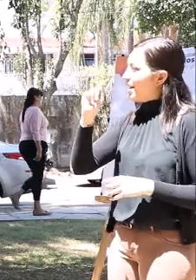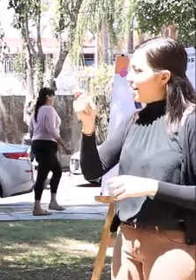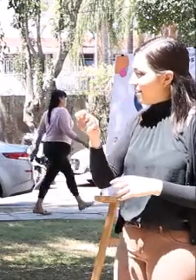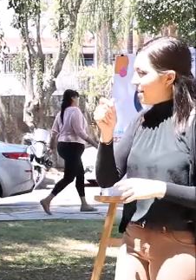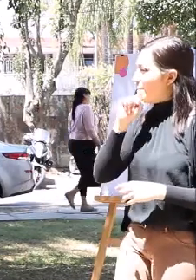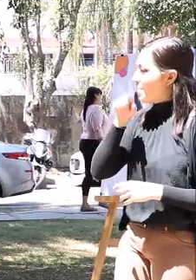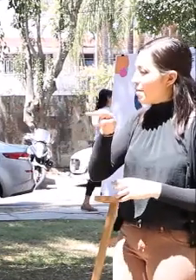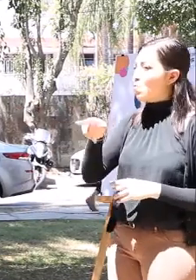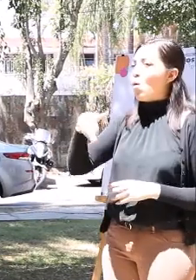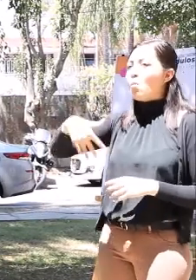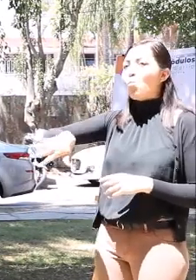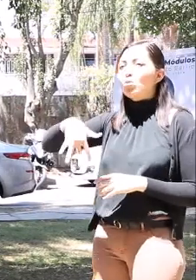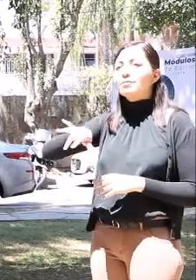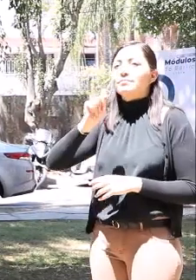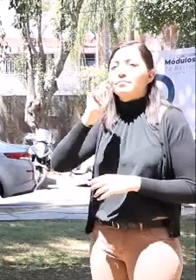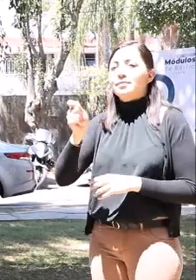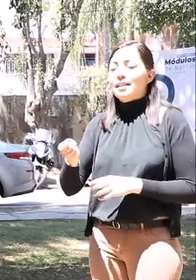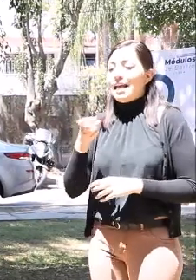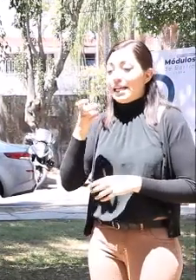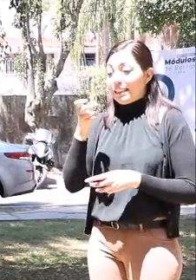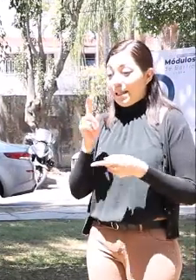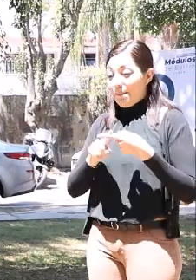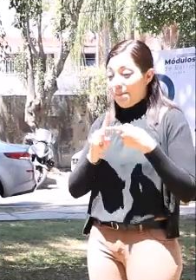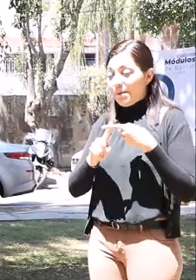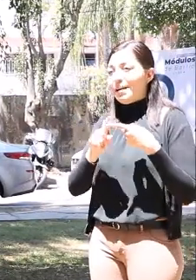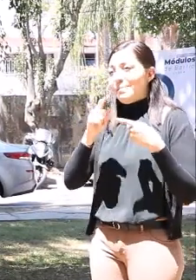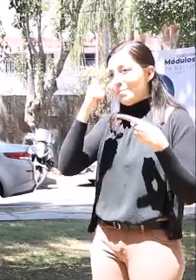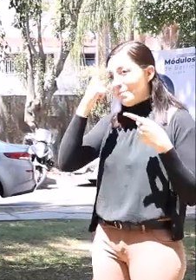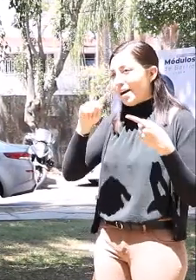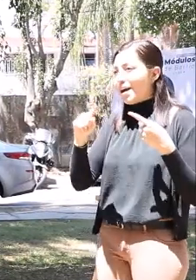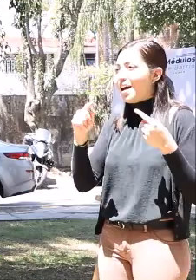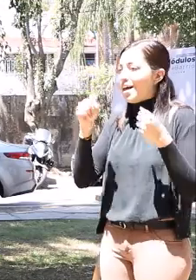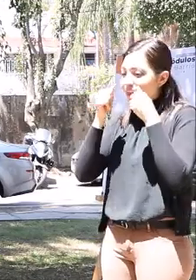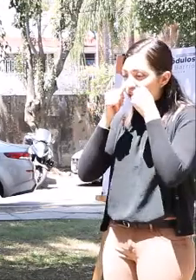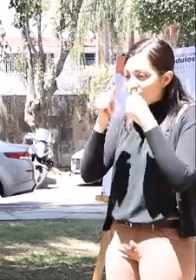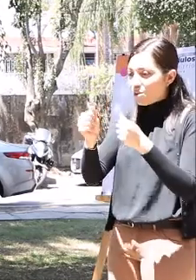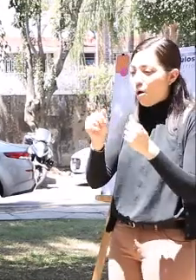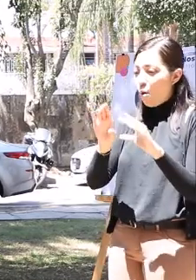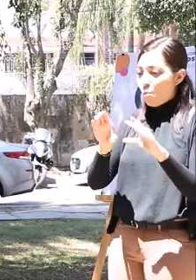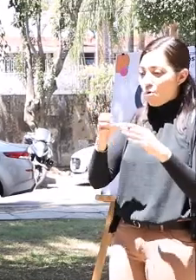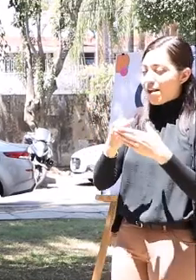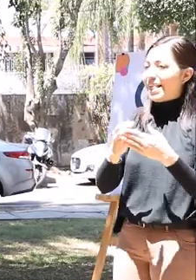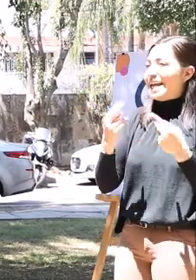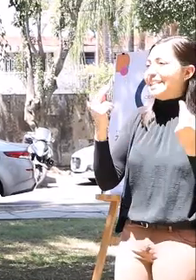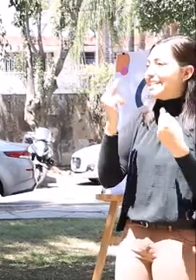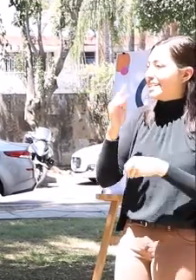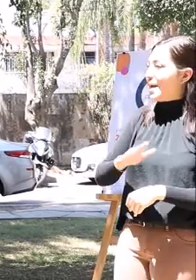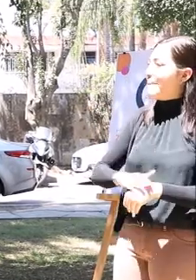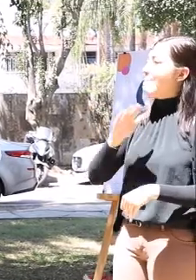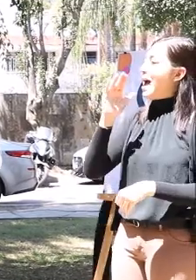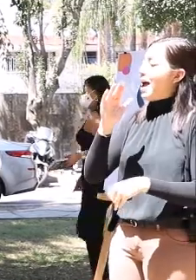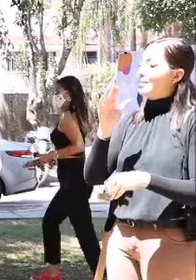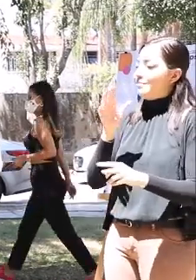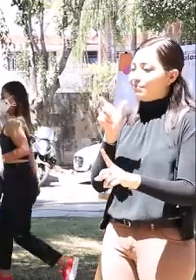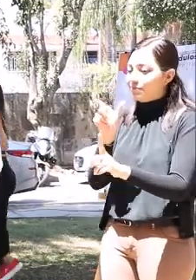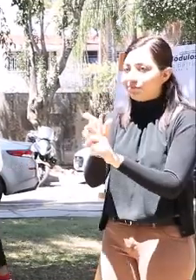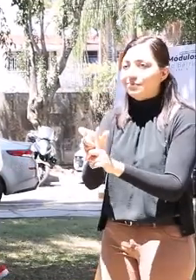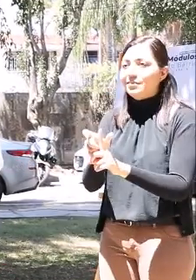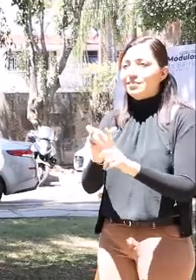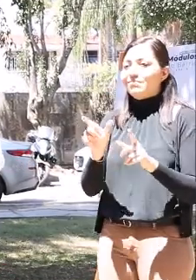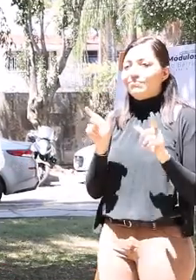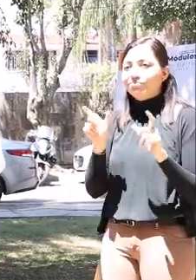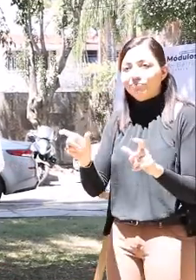se busca que este primer eje de trabajo de prevención y de construcción de comunidad se fortalezca. En breve se